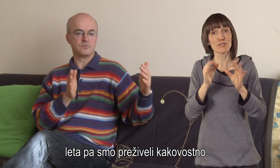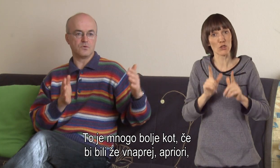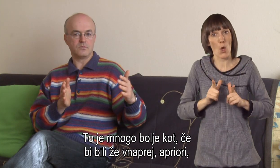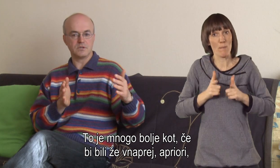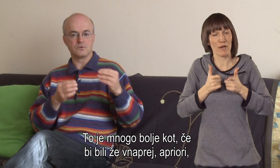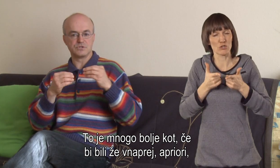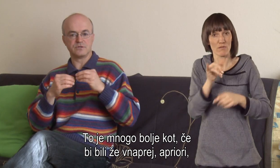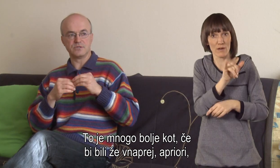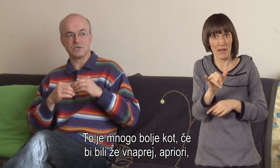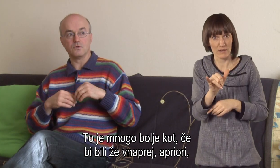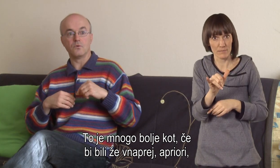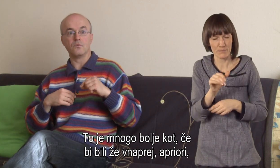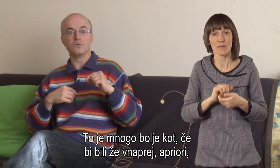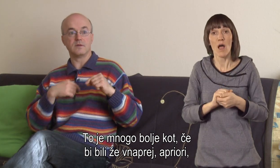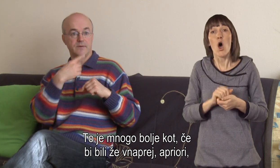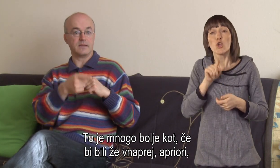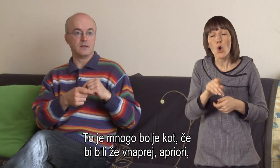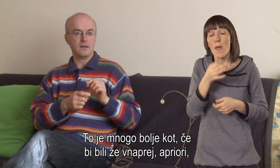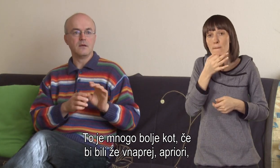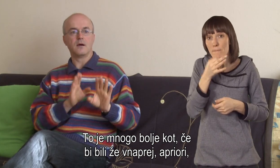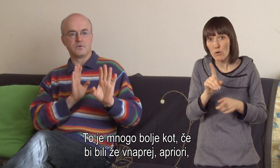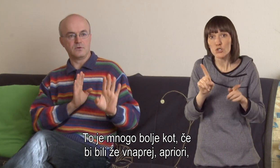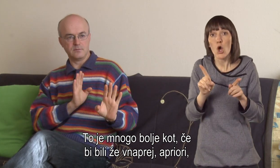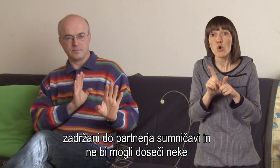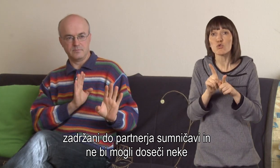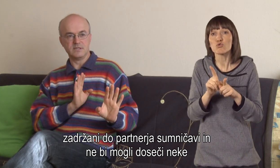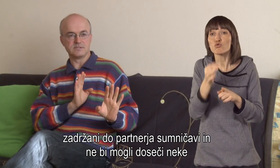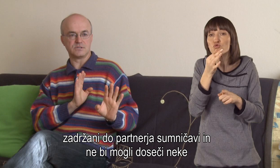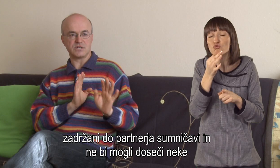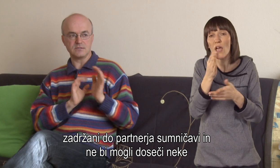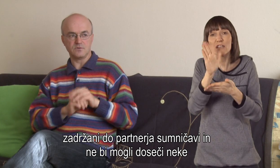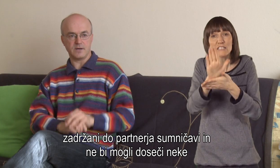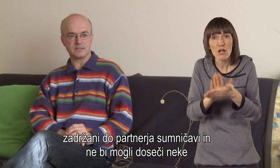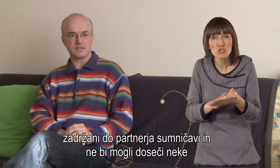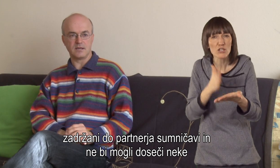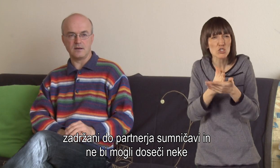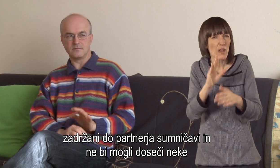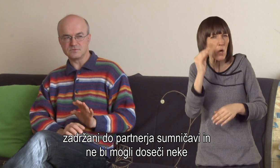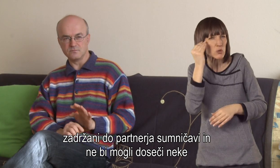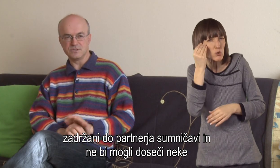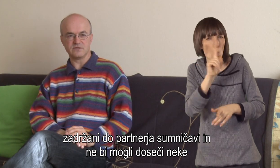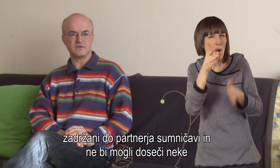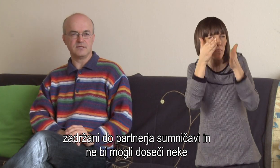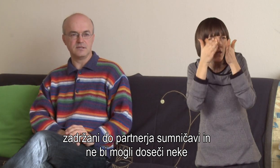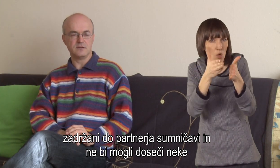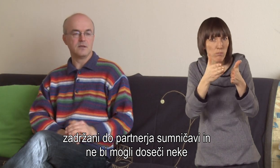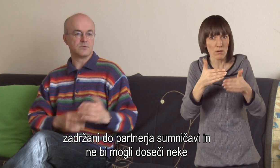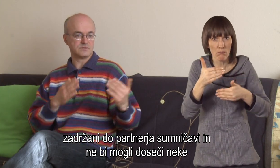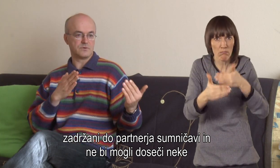mnogo bolje, kot če bi že vnaprej a priori bili zadržani do partnerja, sumničavi in pravzaprav ne